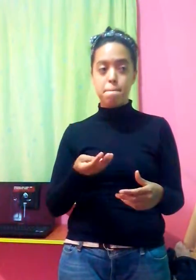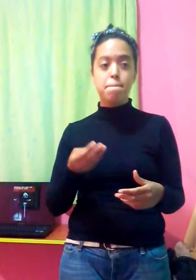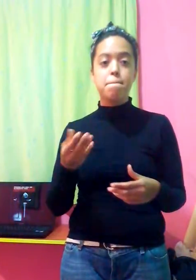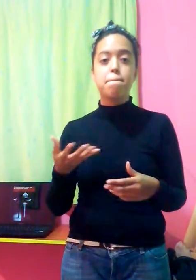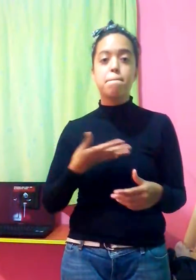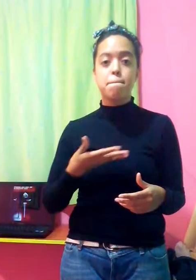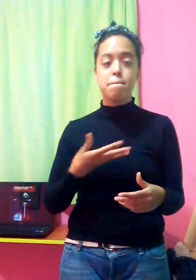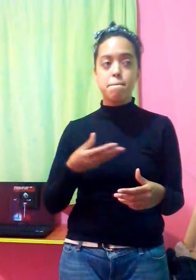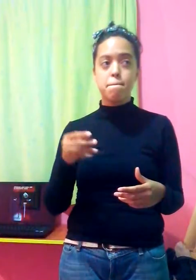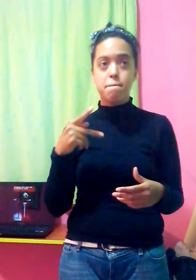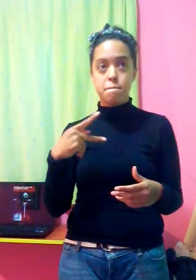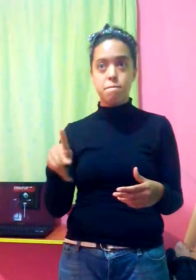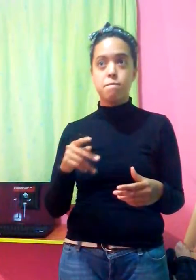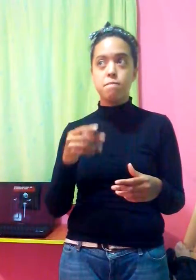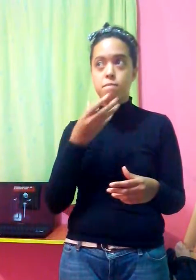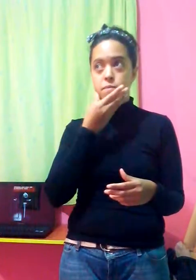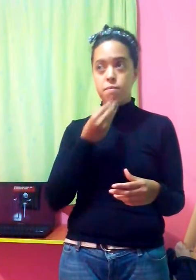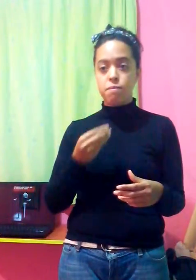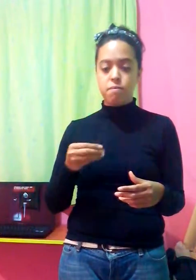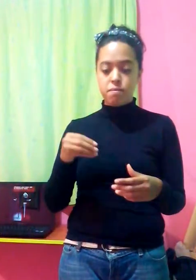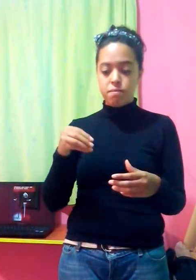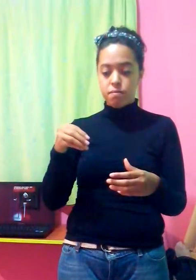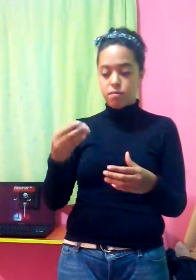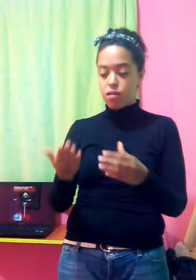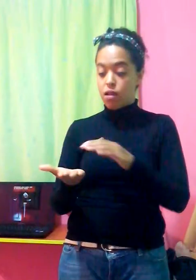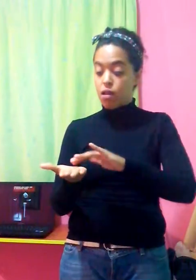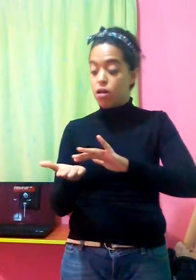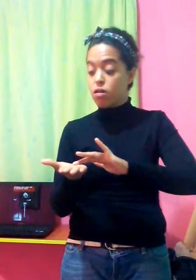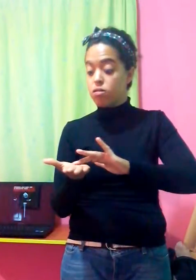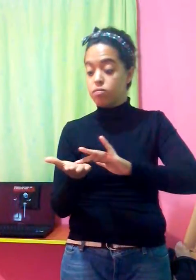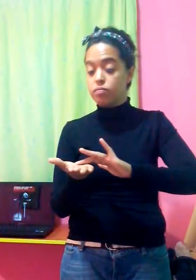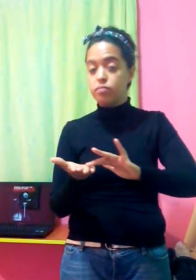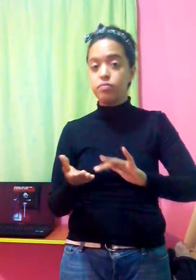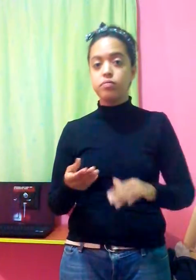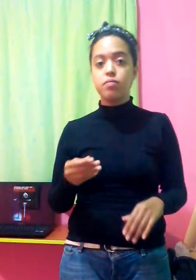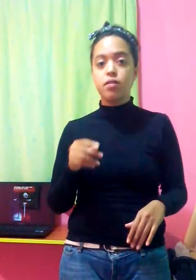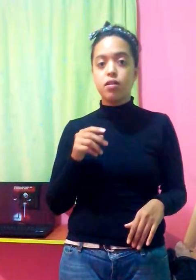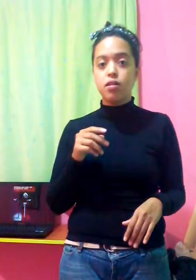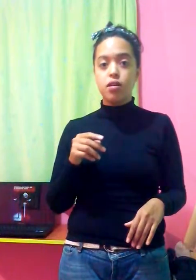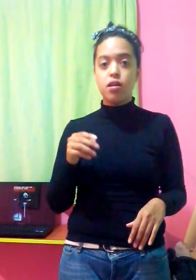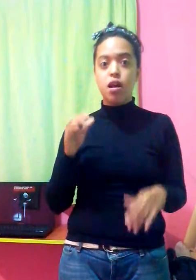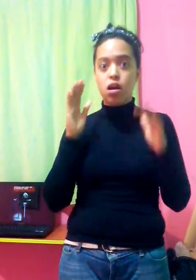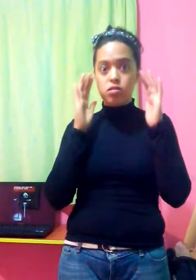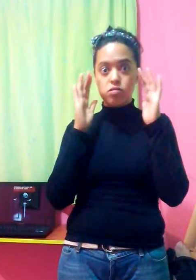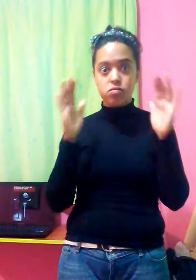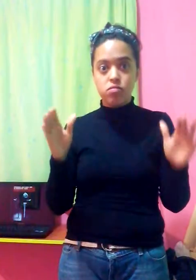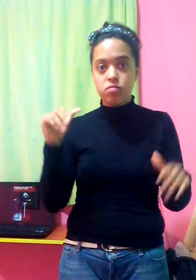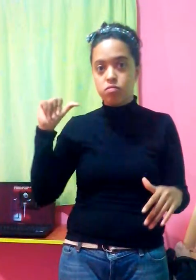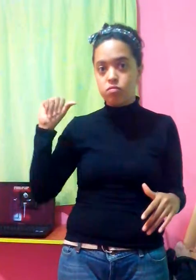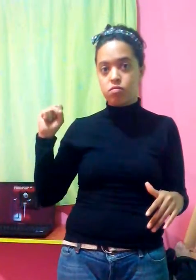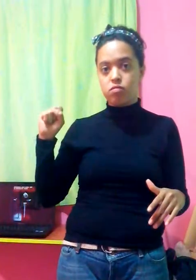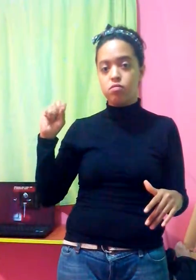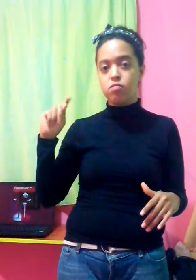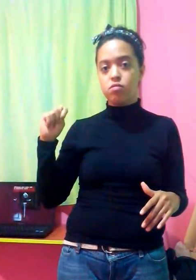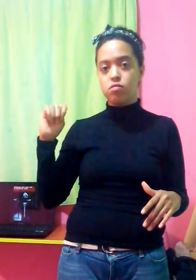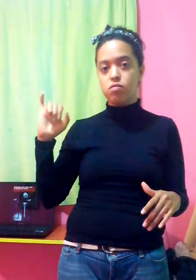Como serpientes. ¿Vieras qué inteligente era mi abuela? Y se lo heredó mi madre. Mi madre lo heredó de esa inteligencia de mi abuela. Mi